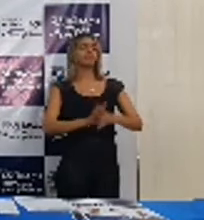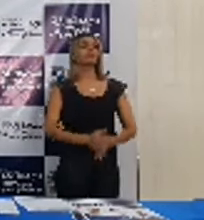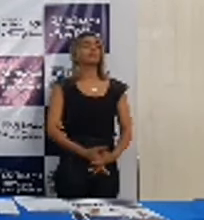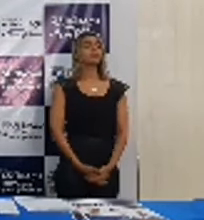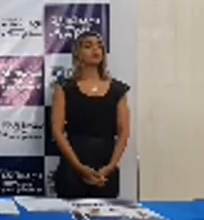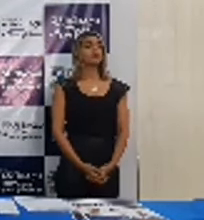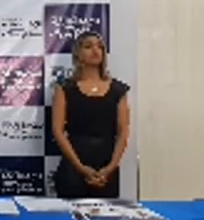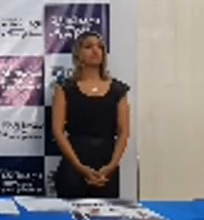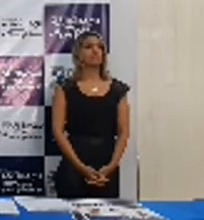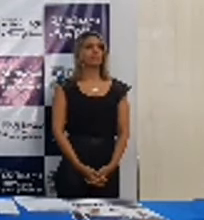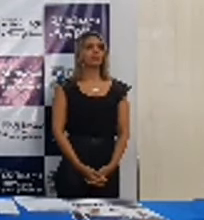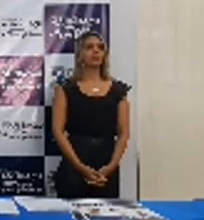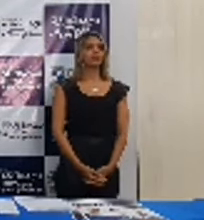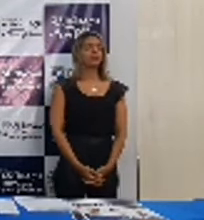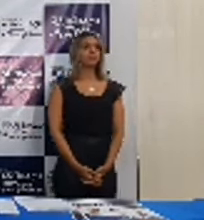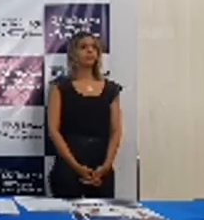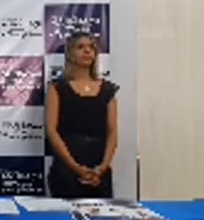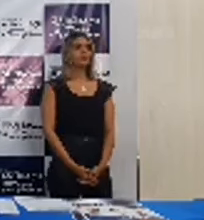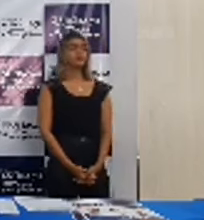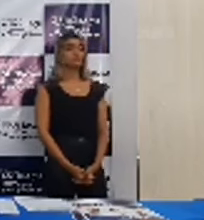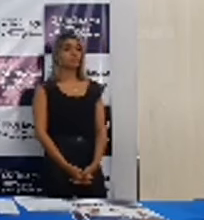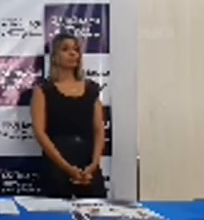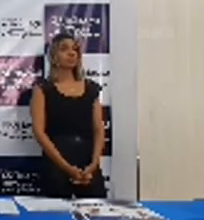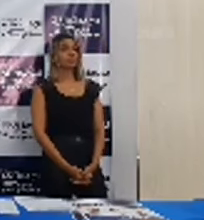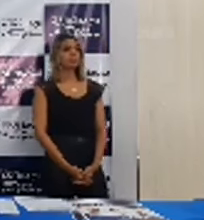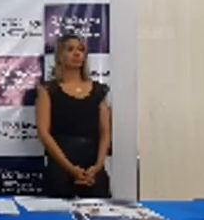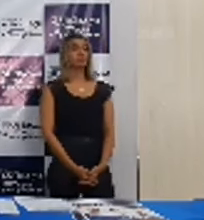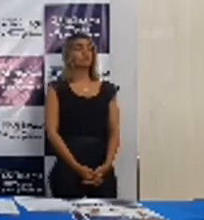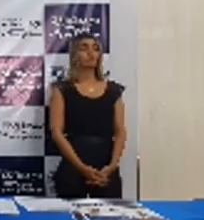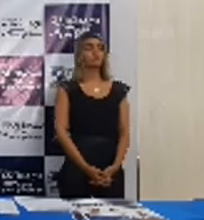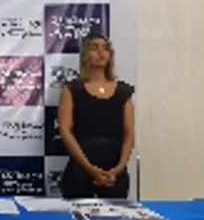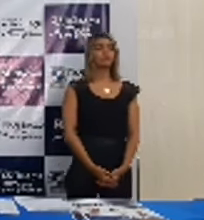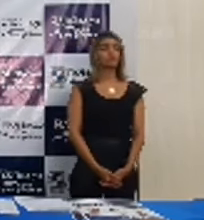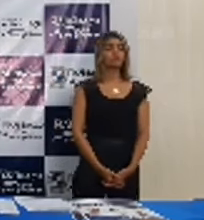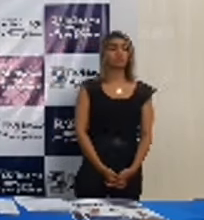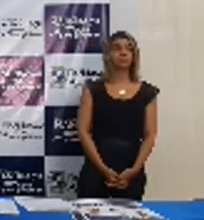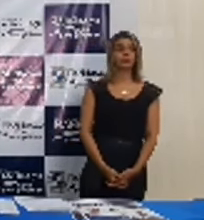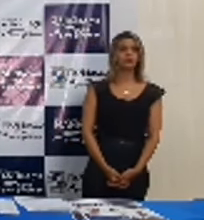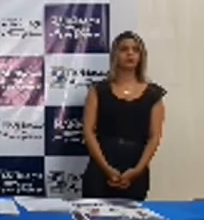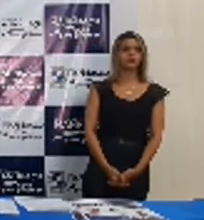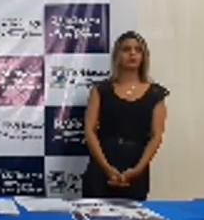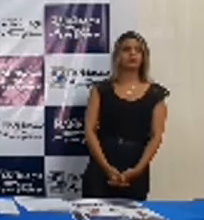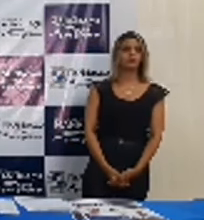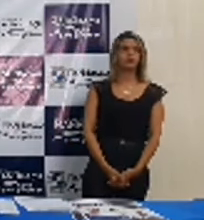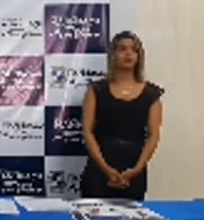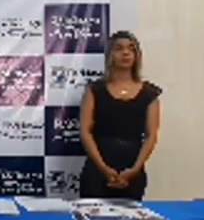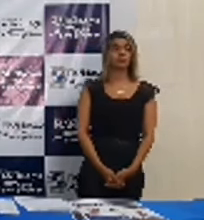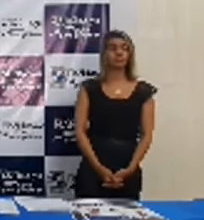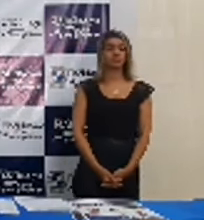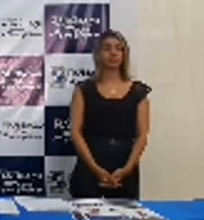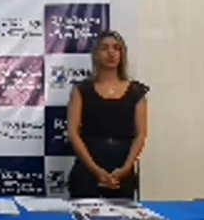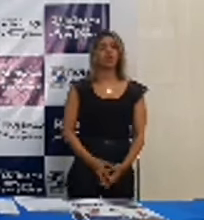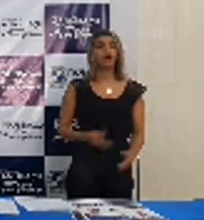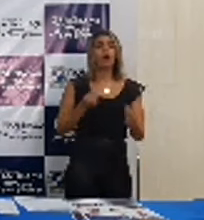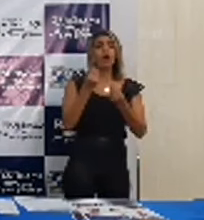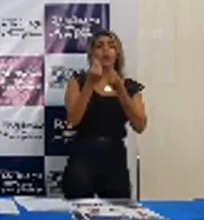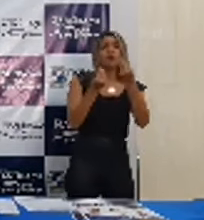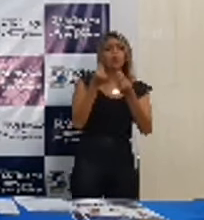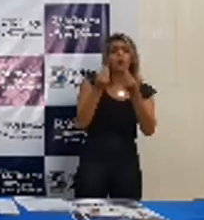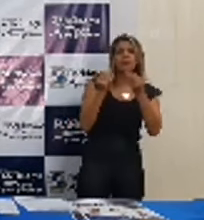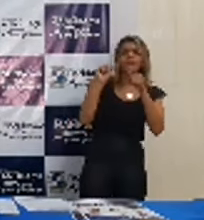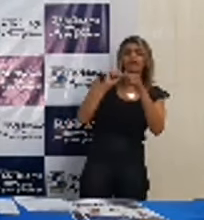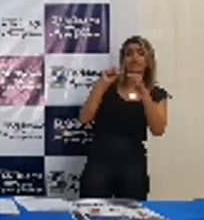essa abordagem com o, no caso, com o cliente, por exemplo? Chega no comércio e não tem máscara. Será que o proprietário vai